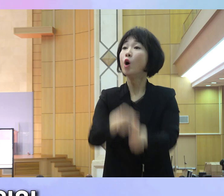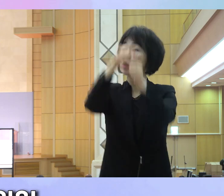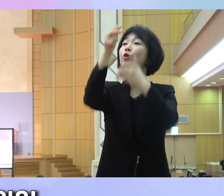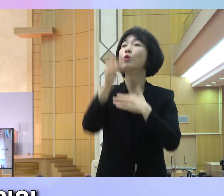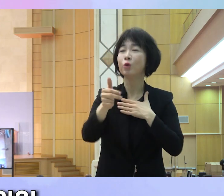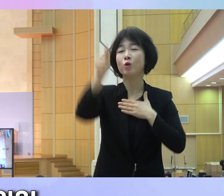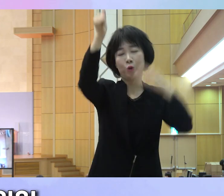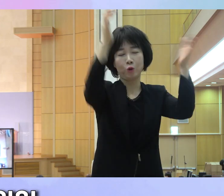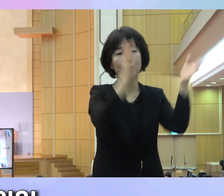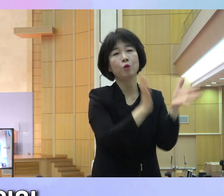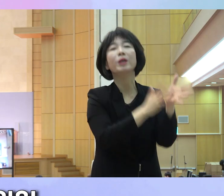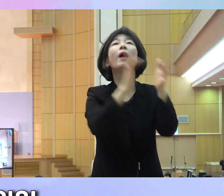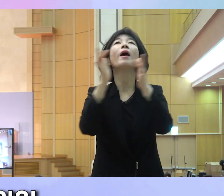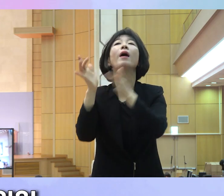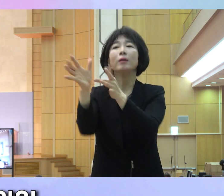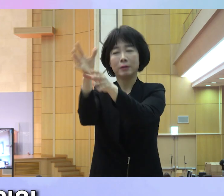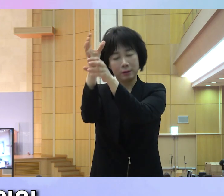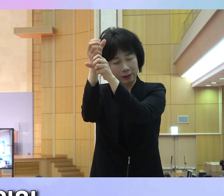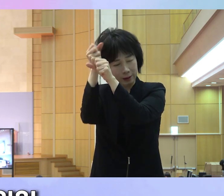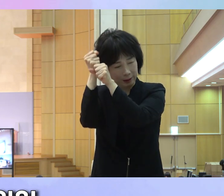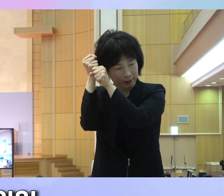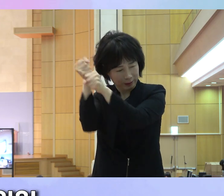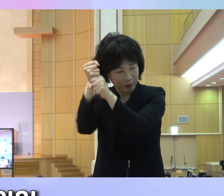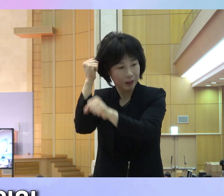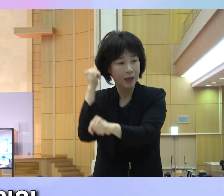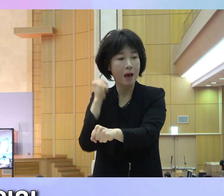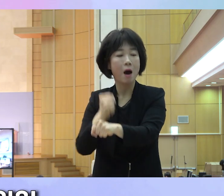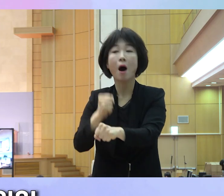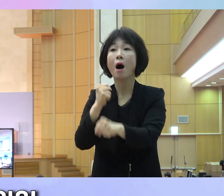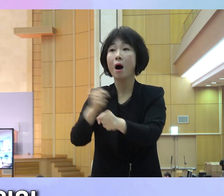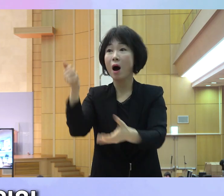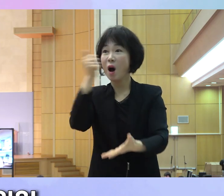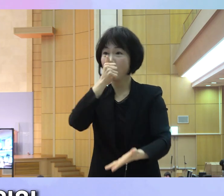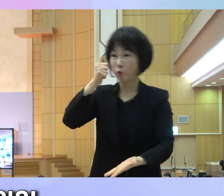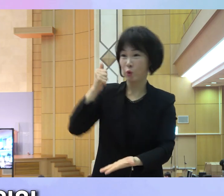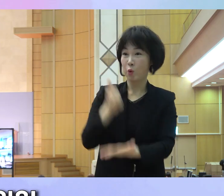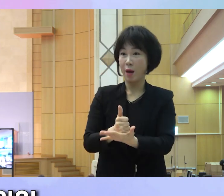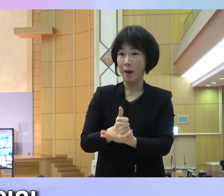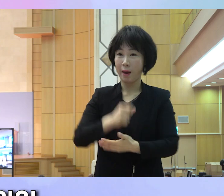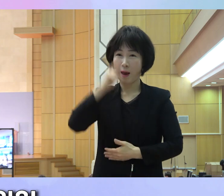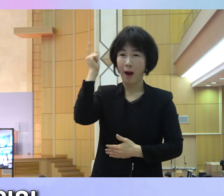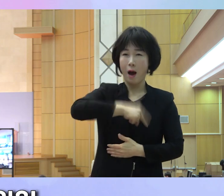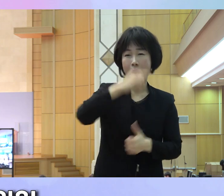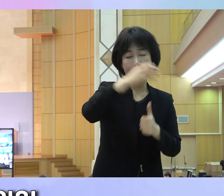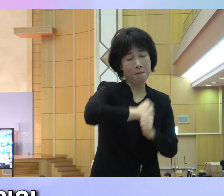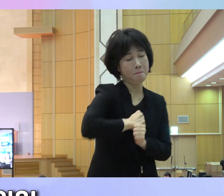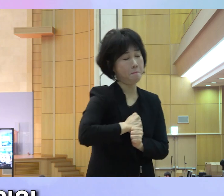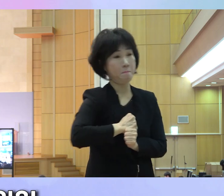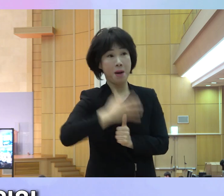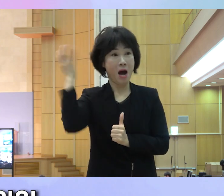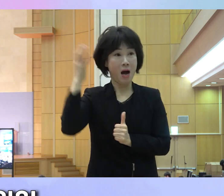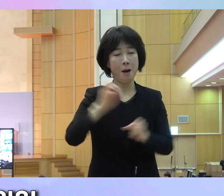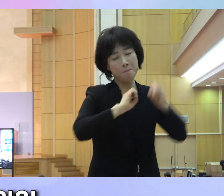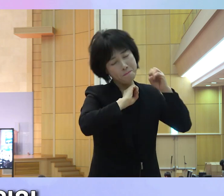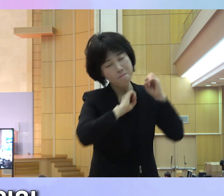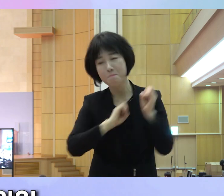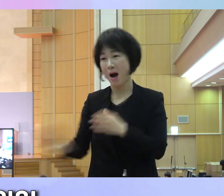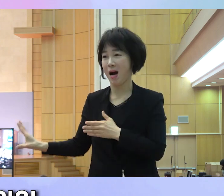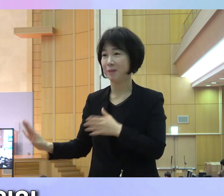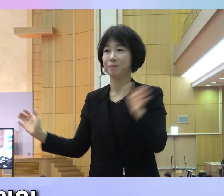주소서. 구주 예수 의지하여 죄악